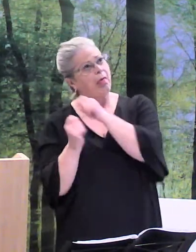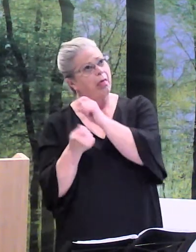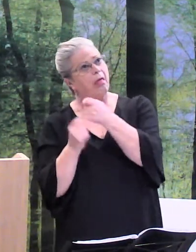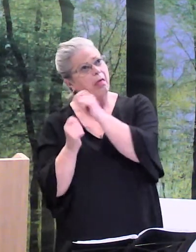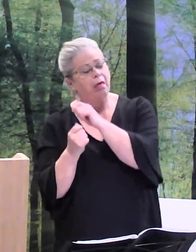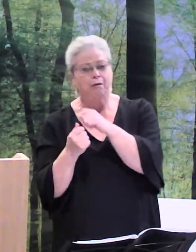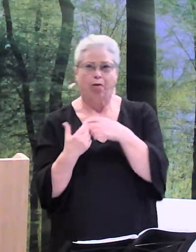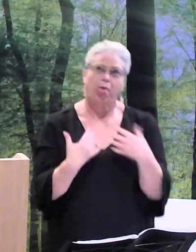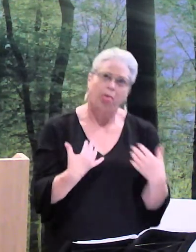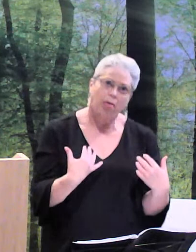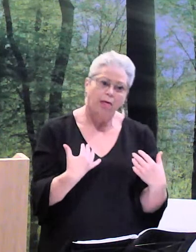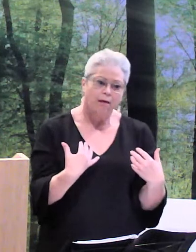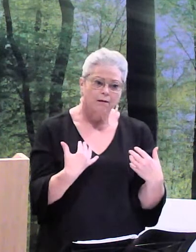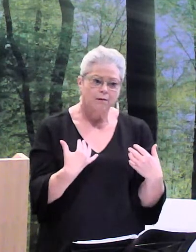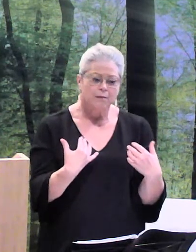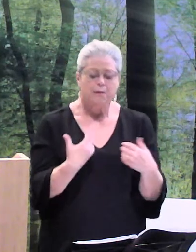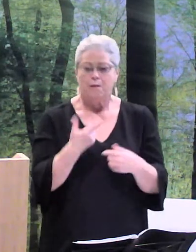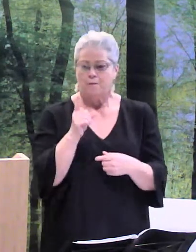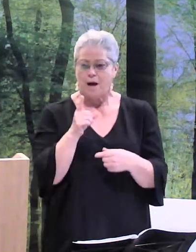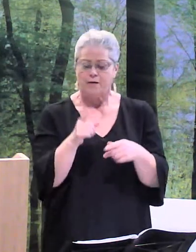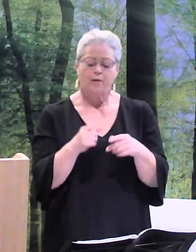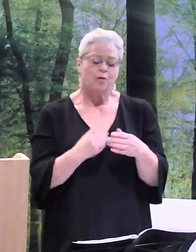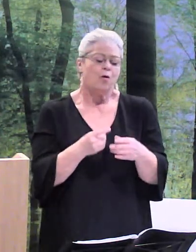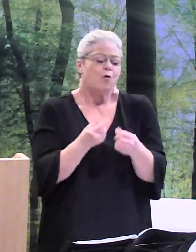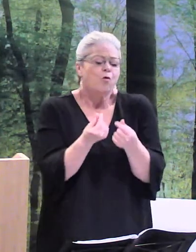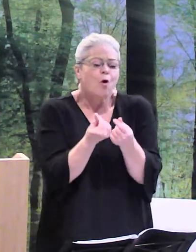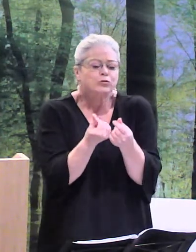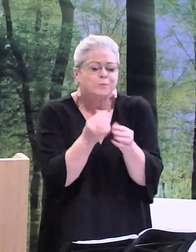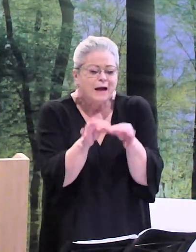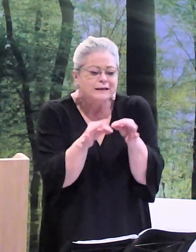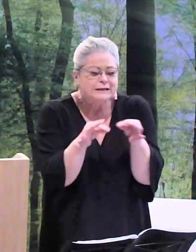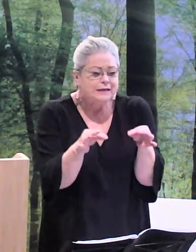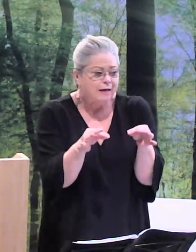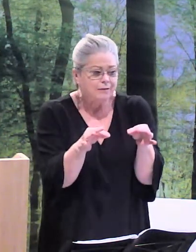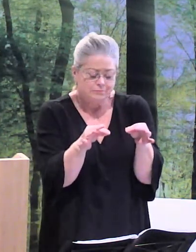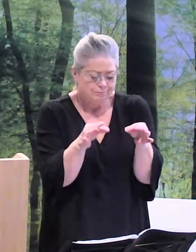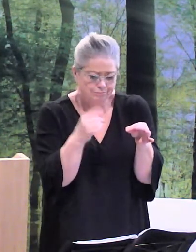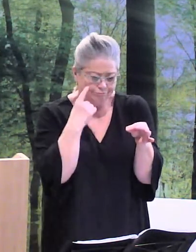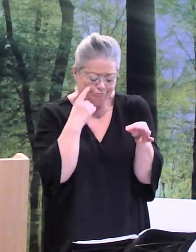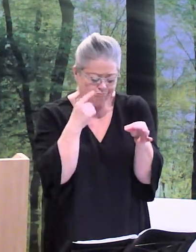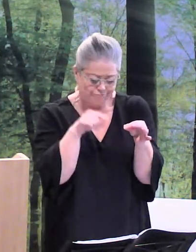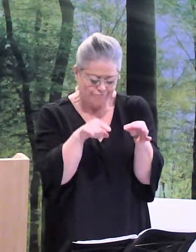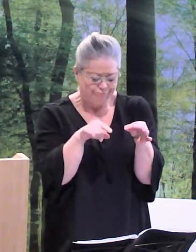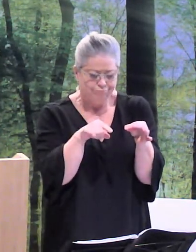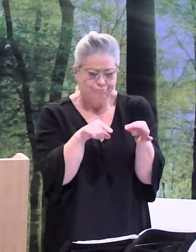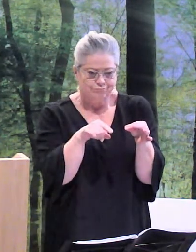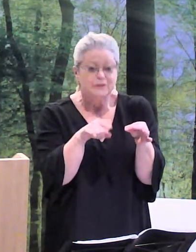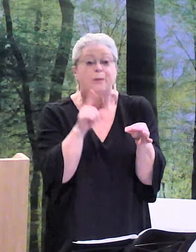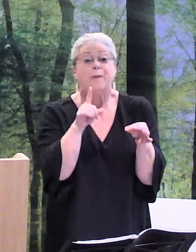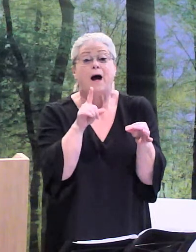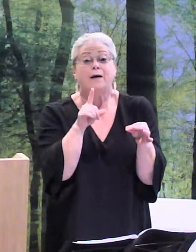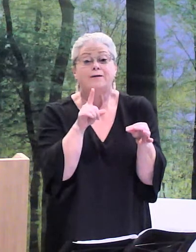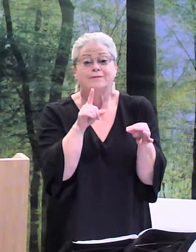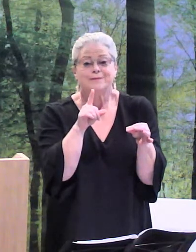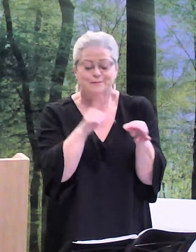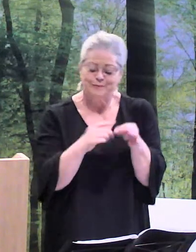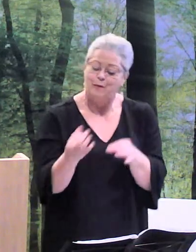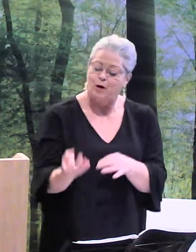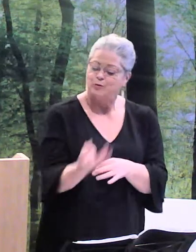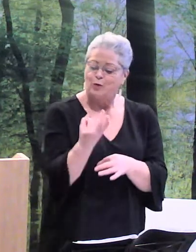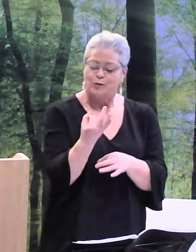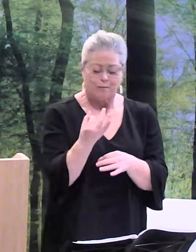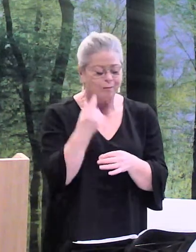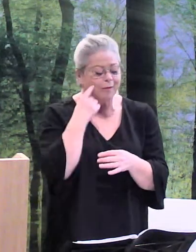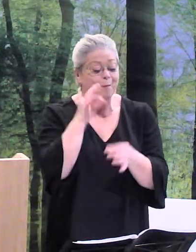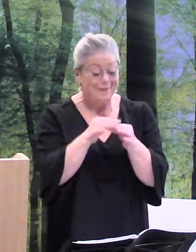erin verliest. Een kostbaar geschenk bekijk je niet aldoor, maar alleen op bijzondere